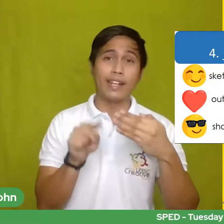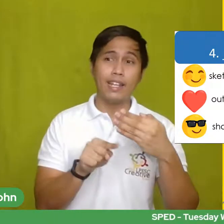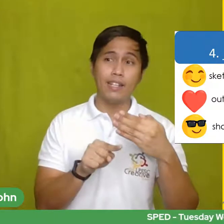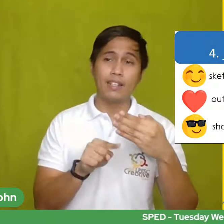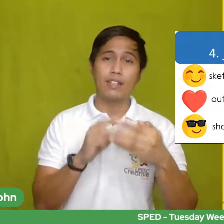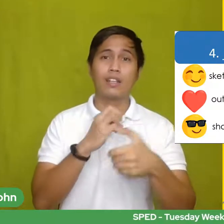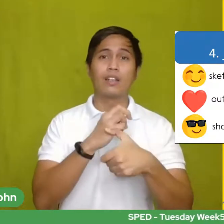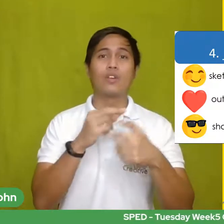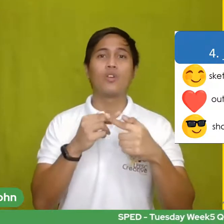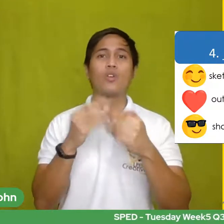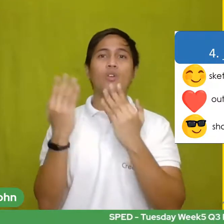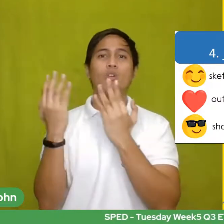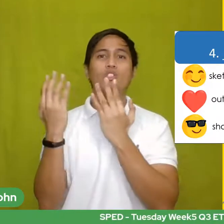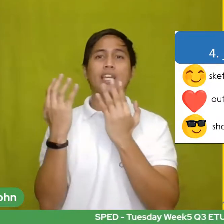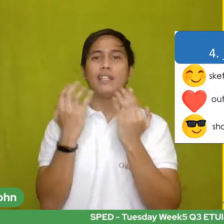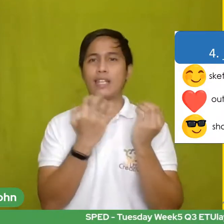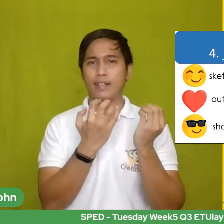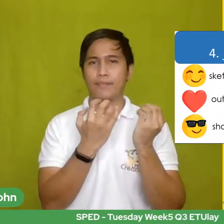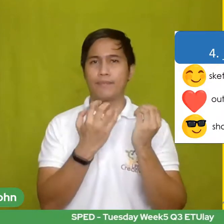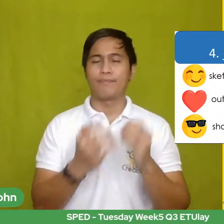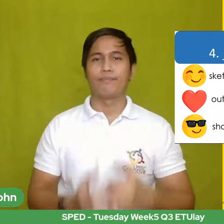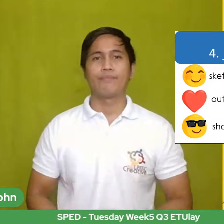Outlining? O shading?